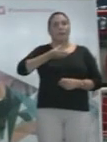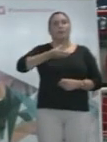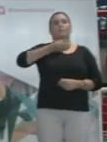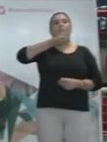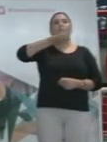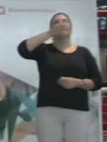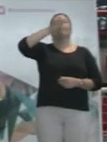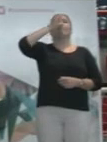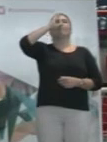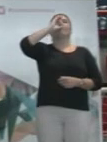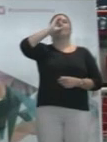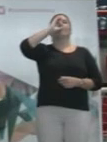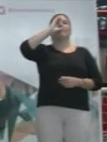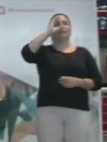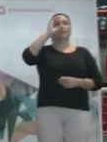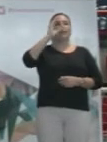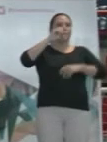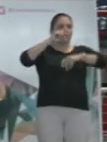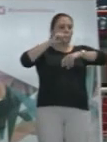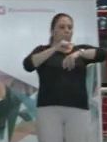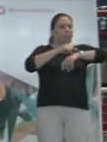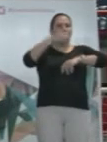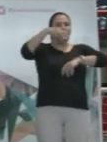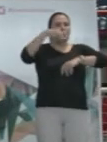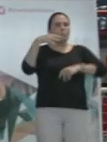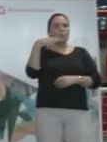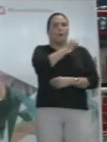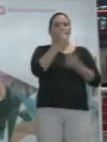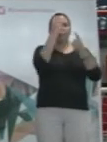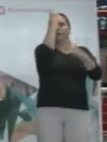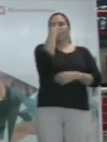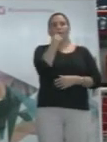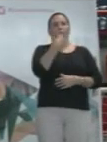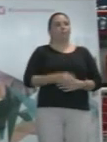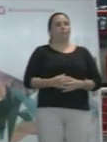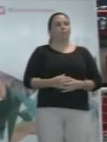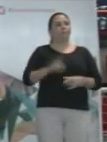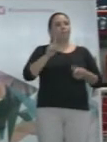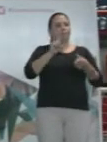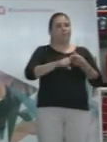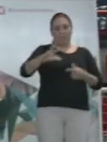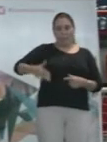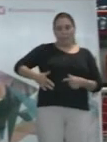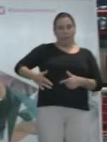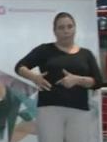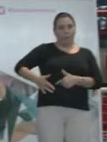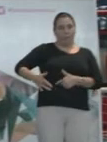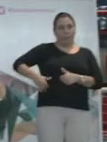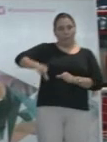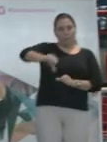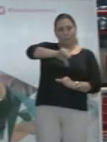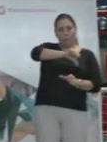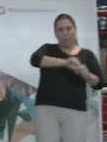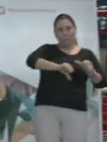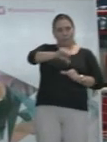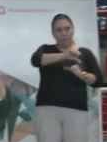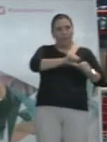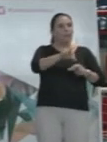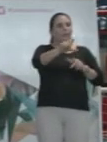o cara fica cego em poucas horas. Então o metanol, o fígado, ele se transforma em metanal, que é o